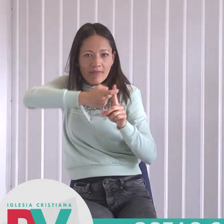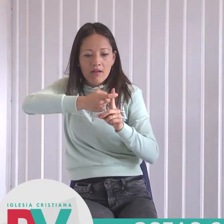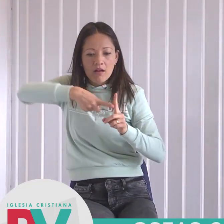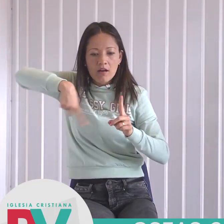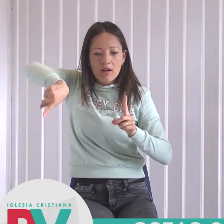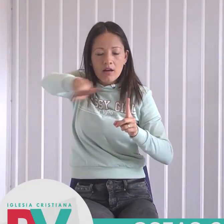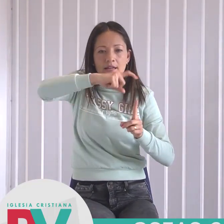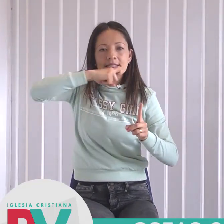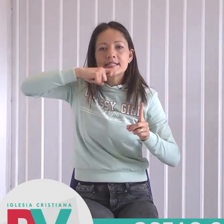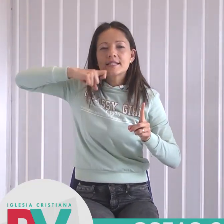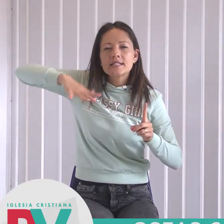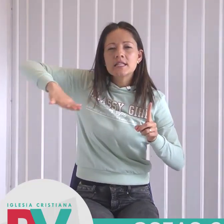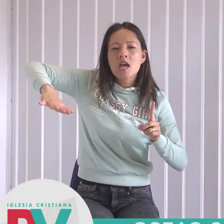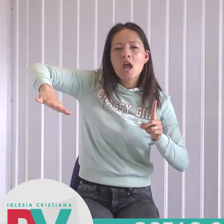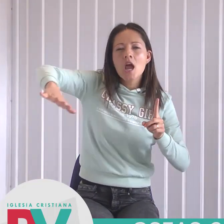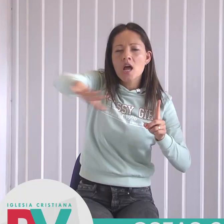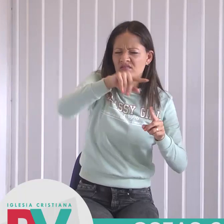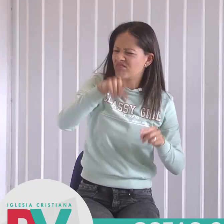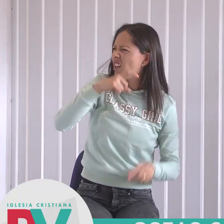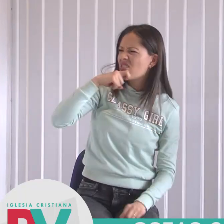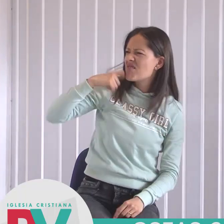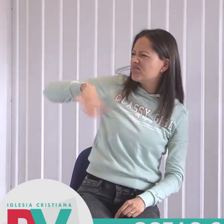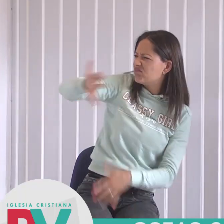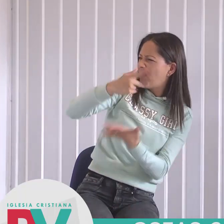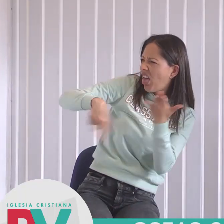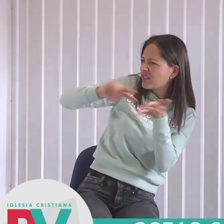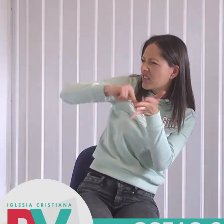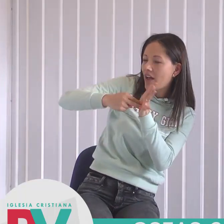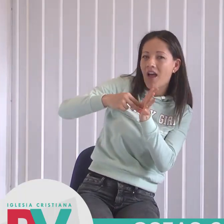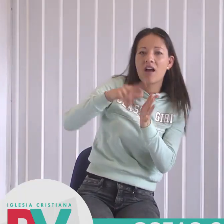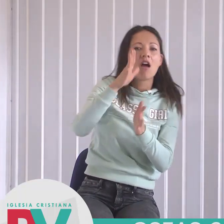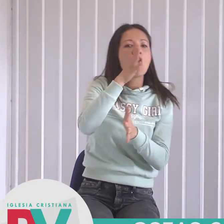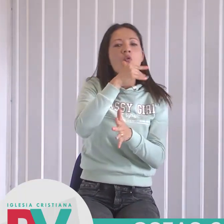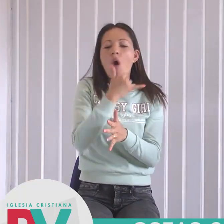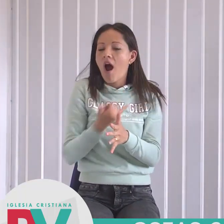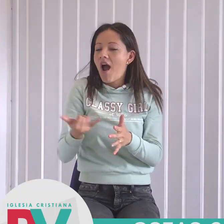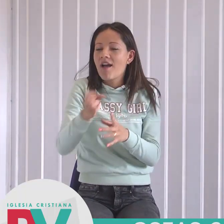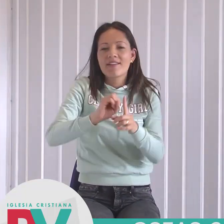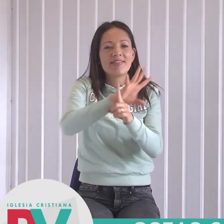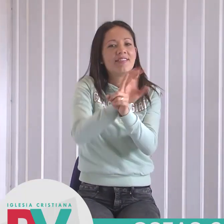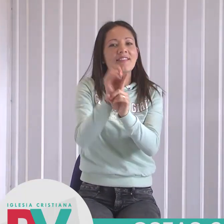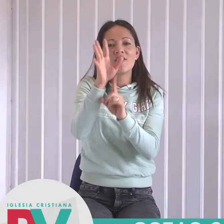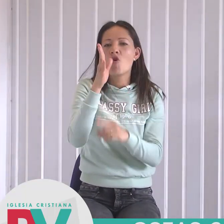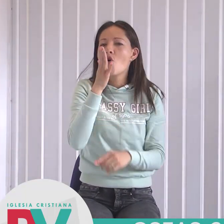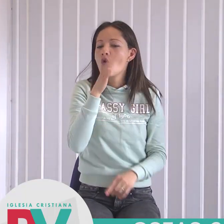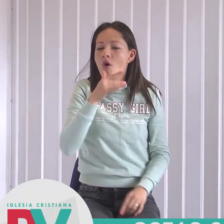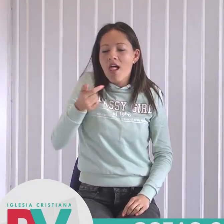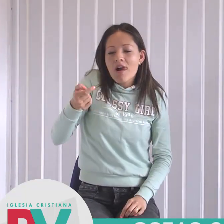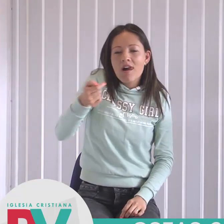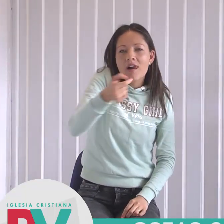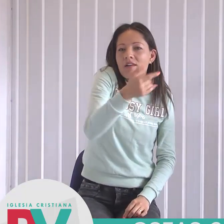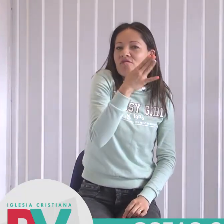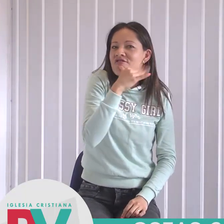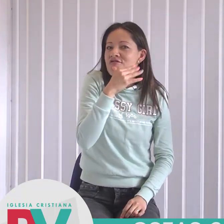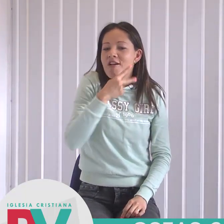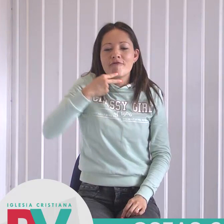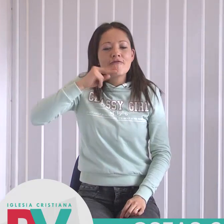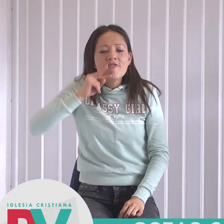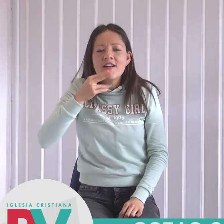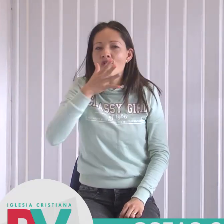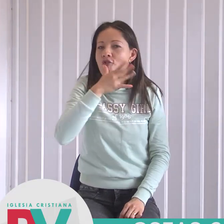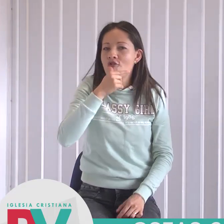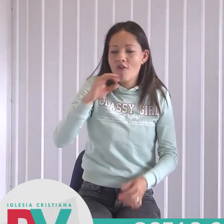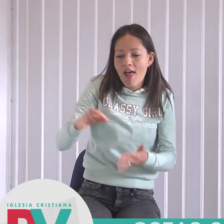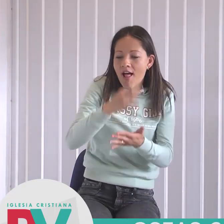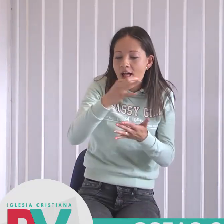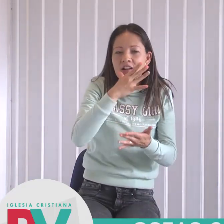desierto. ¿Qué significa ese desierto? Pues el lugar donde no hay trigo, donde no hay cebada, donde no hay vino, donde no hay lana,